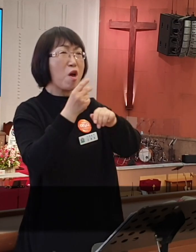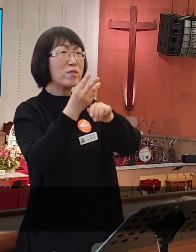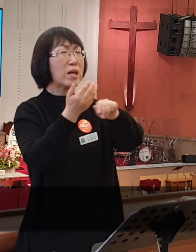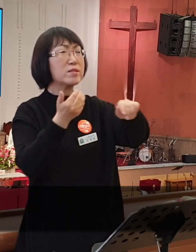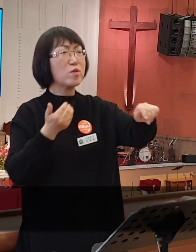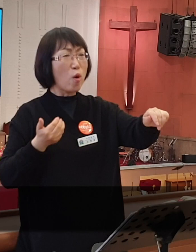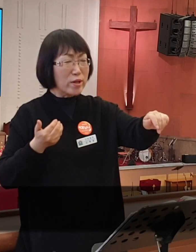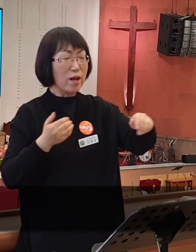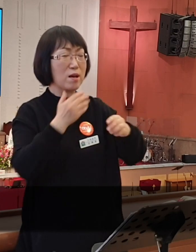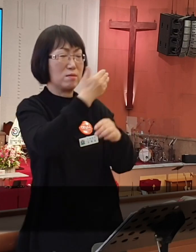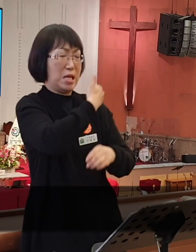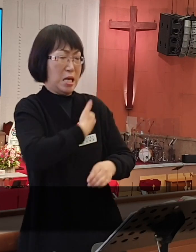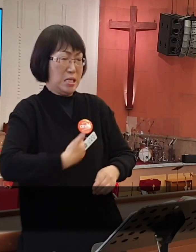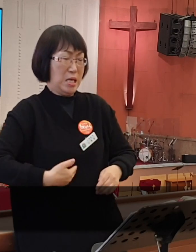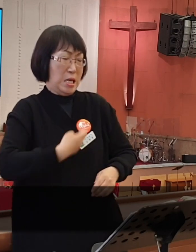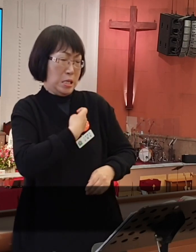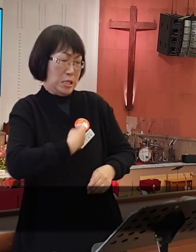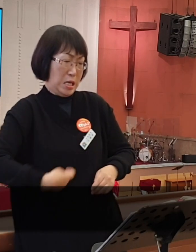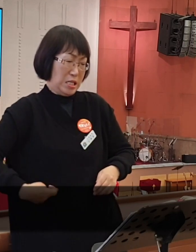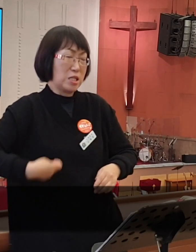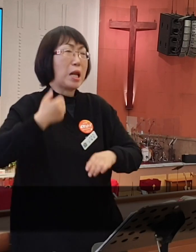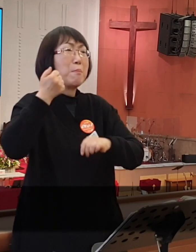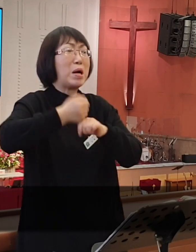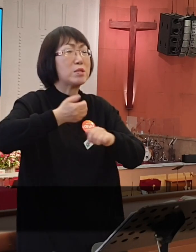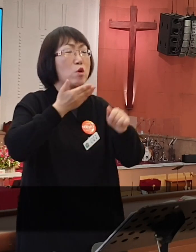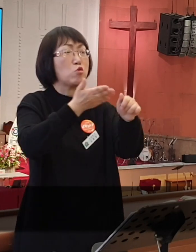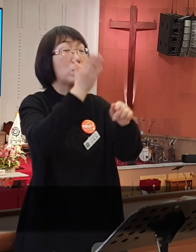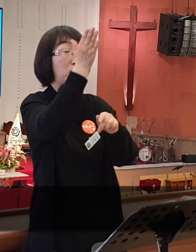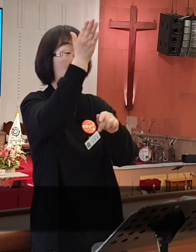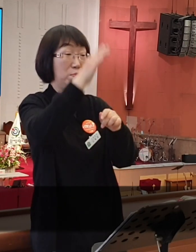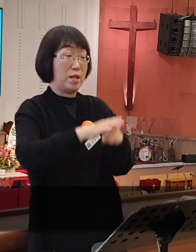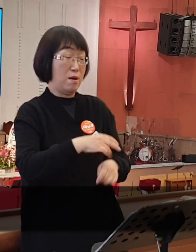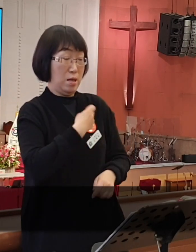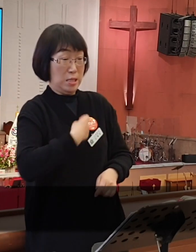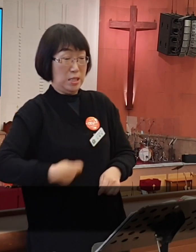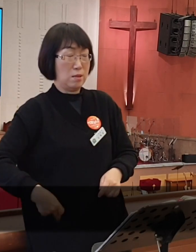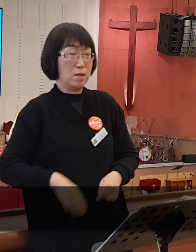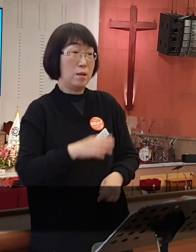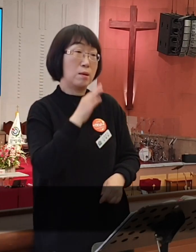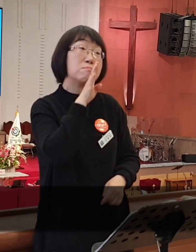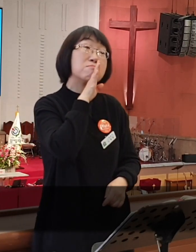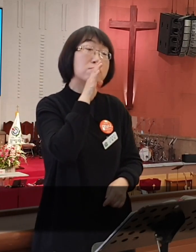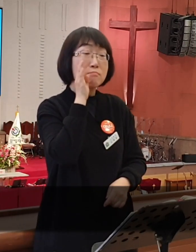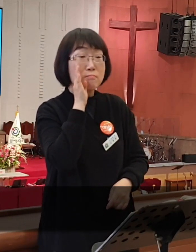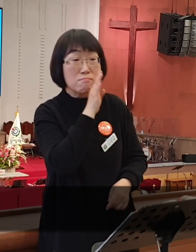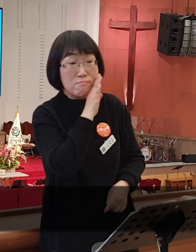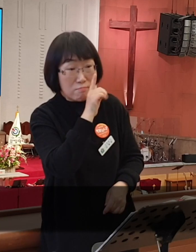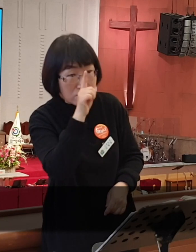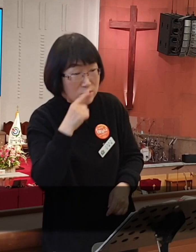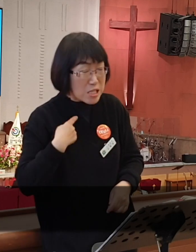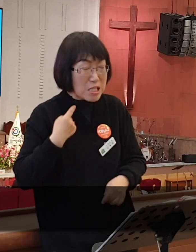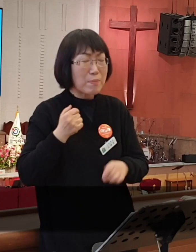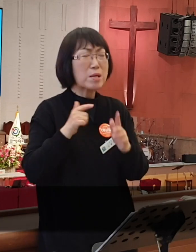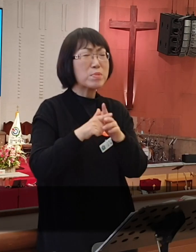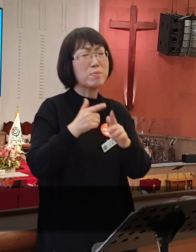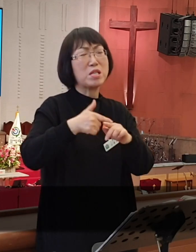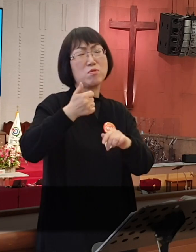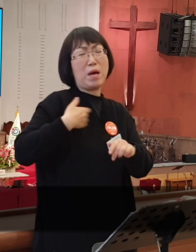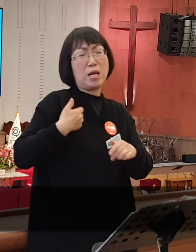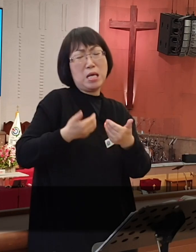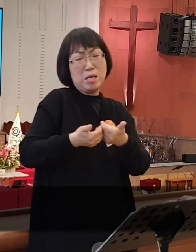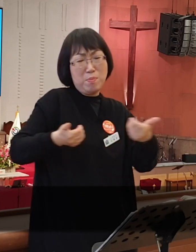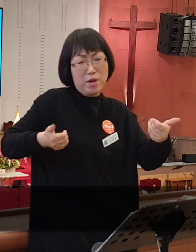시간 전에 제자들에게 마지막으로 주시는 말씀입니다. 제자들은 긴가민가 하지만 예수님은 아셔요. 이제 이별할